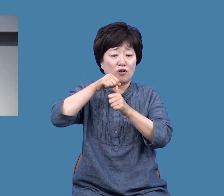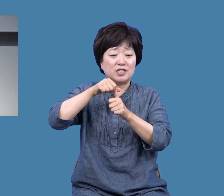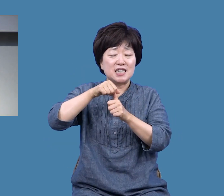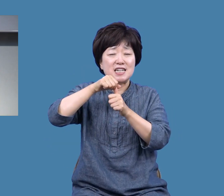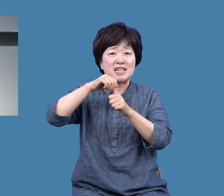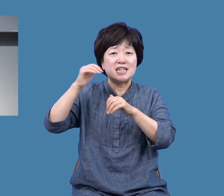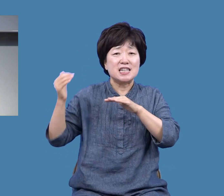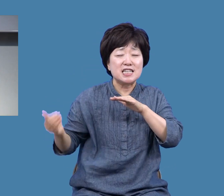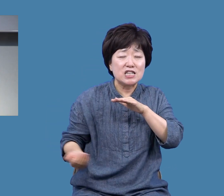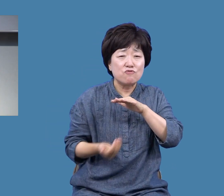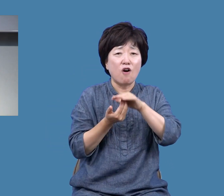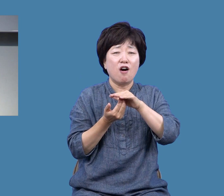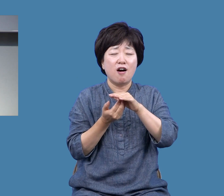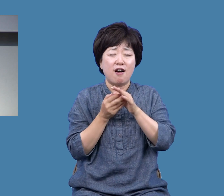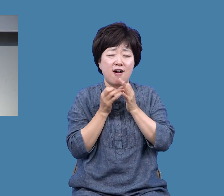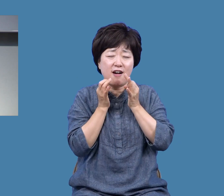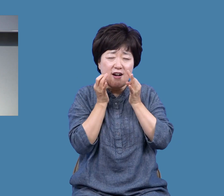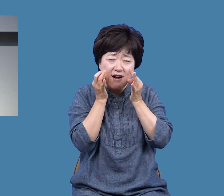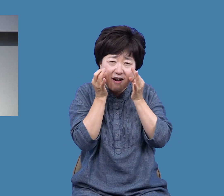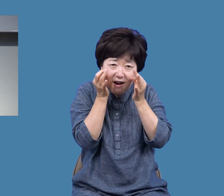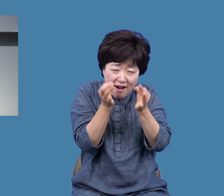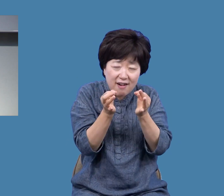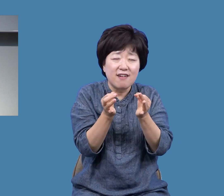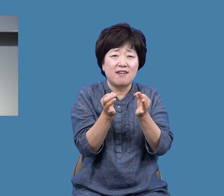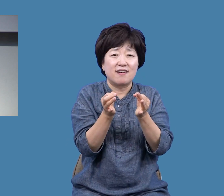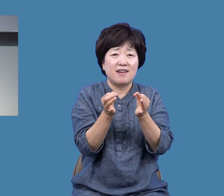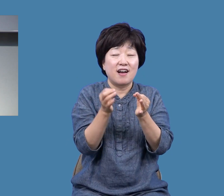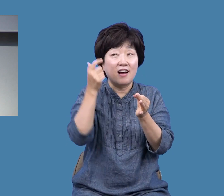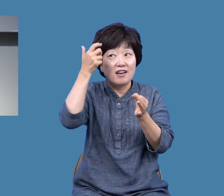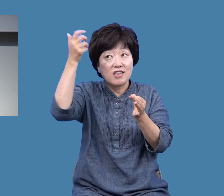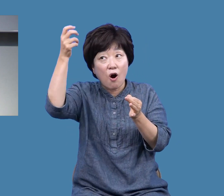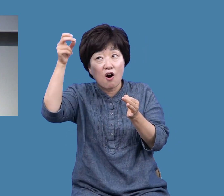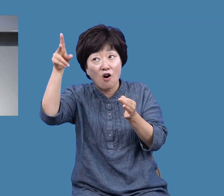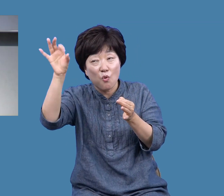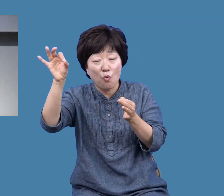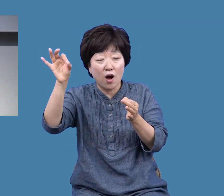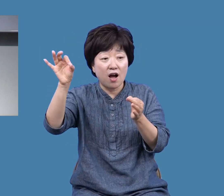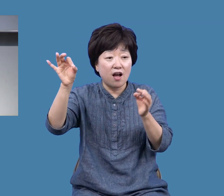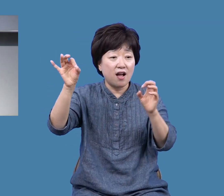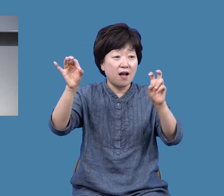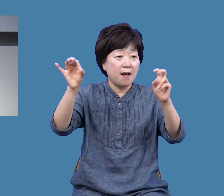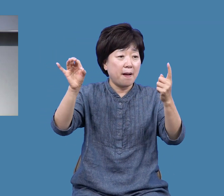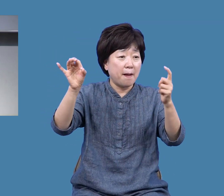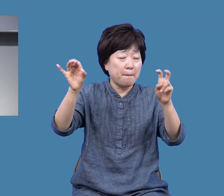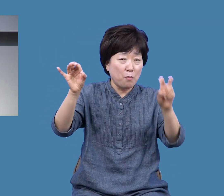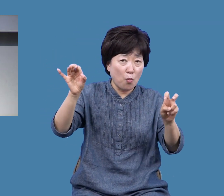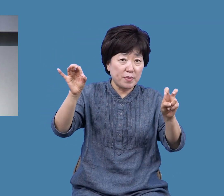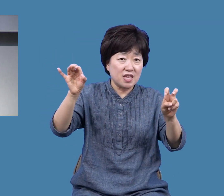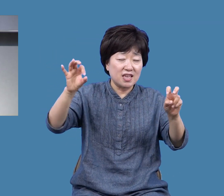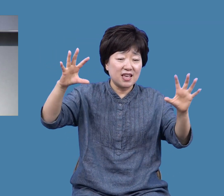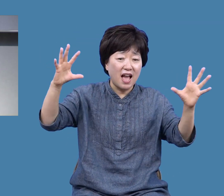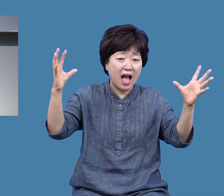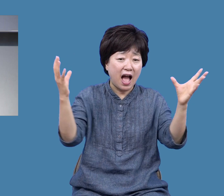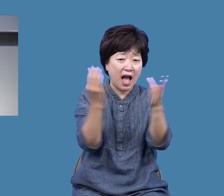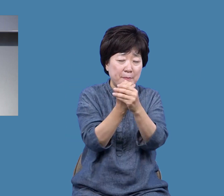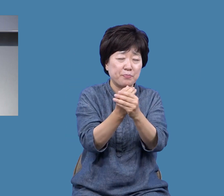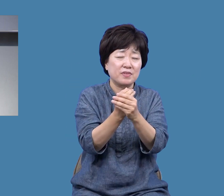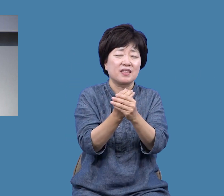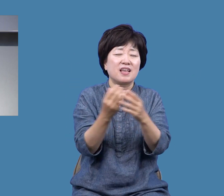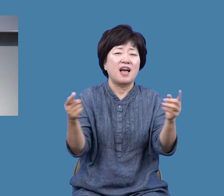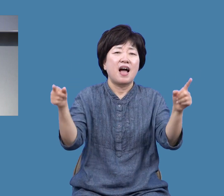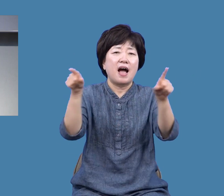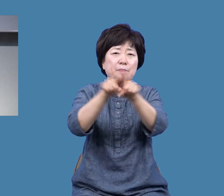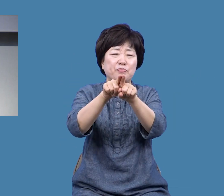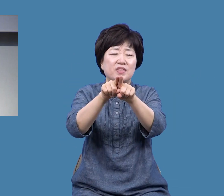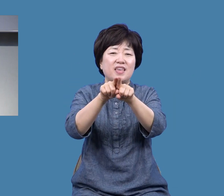구원을 이루어 가야만 우리의 영과 몸이 함께 완전하게 이른 것만큼 우리가 천국에서의 삶을